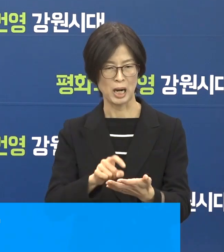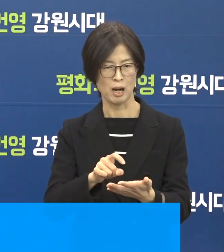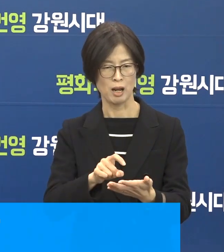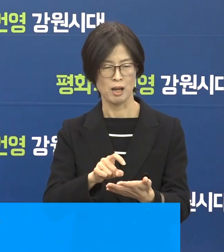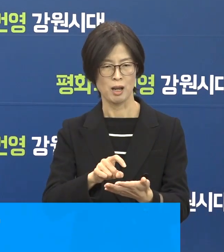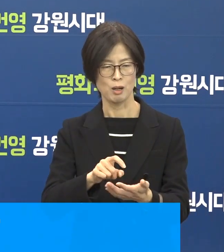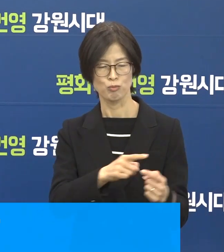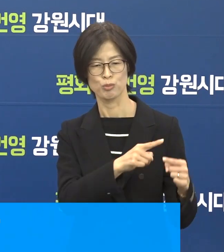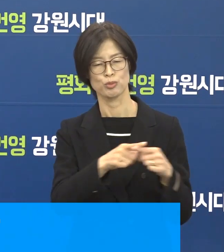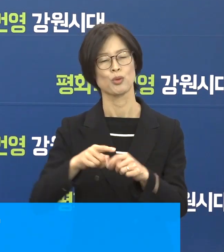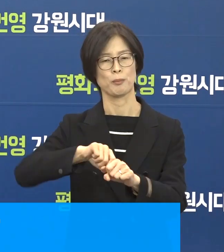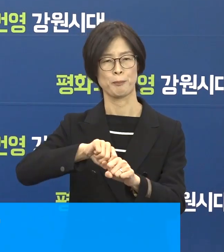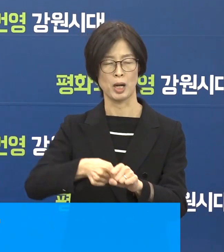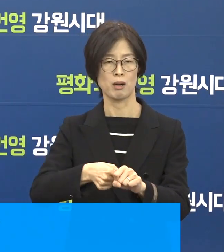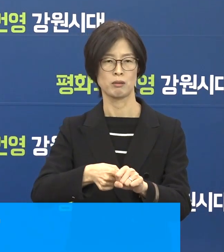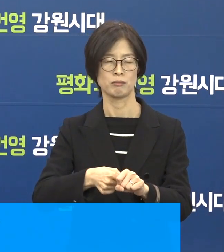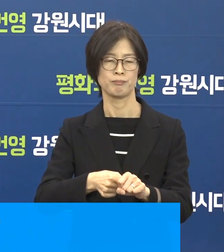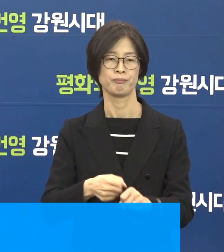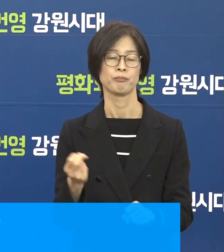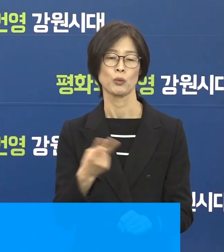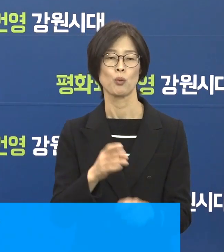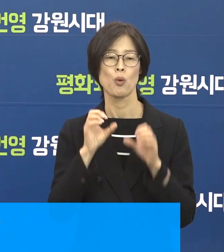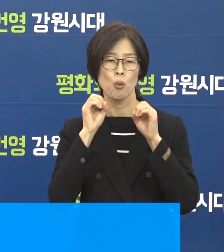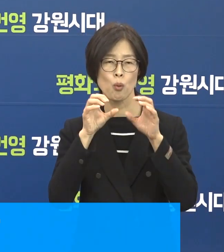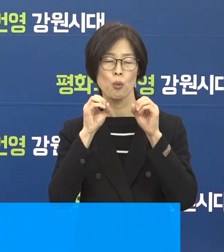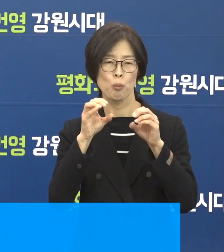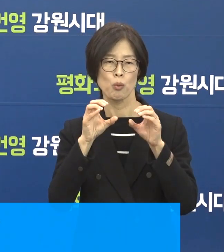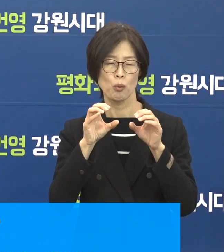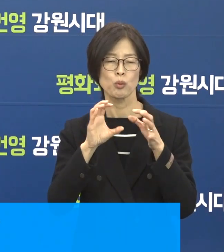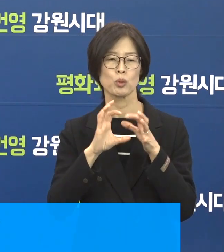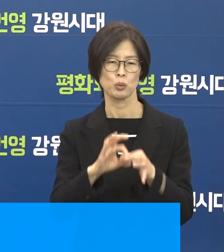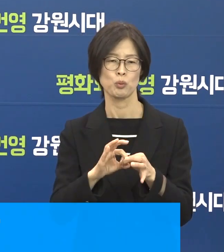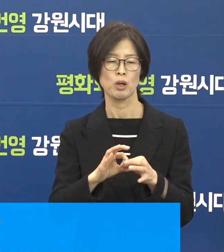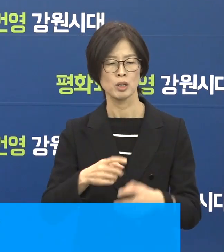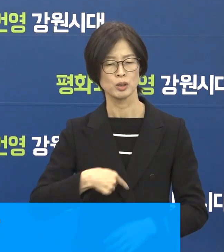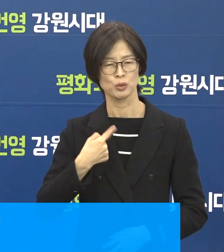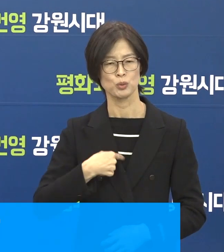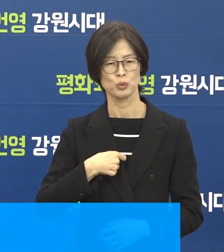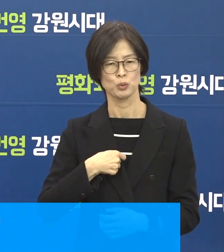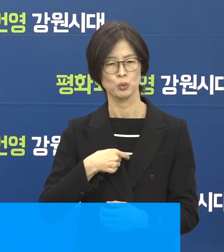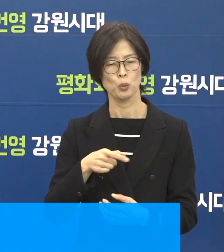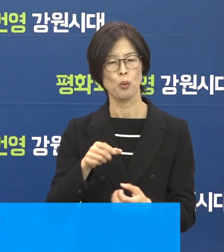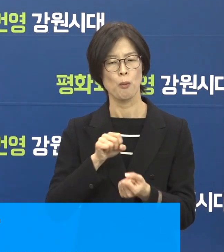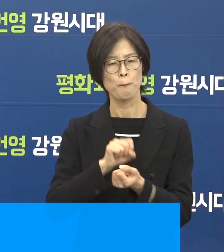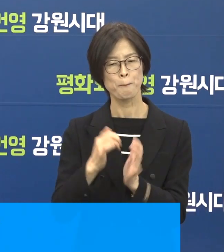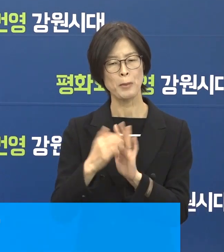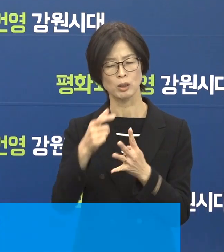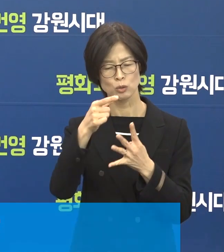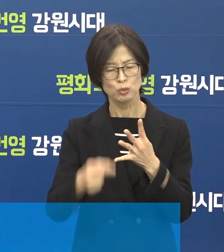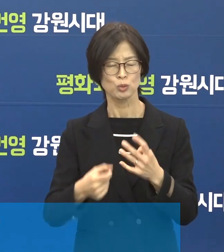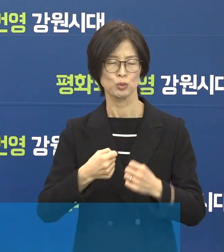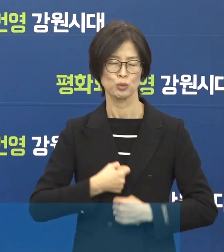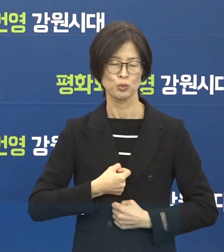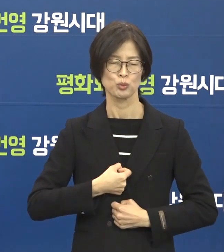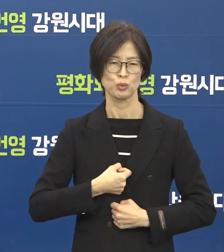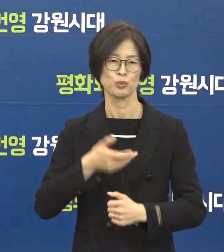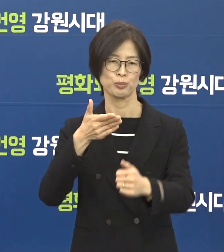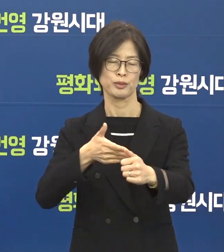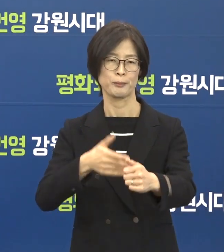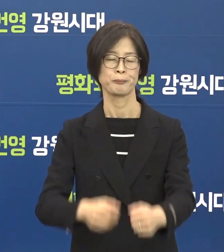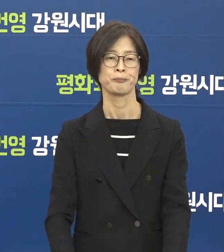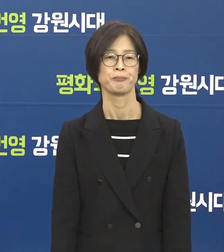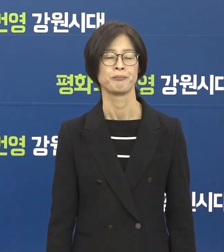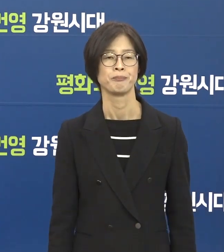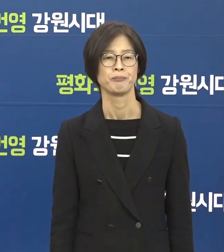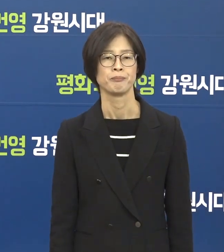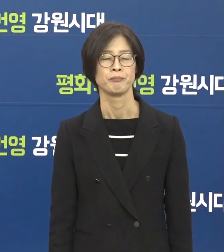처분 조치할 예정이며 홍보 및 안내를 통해 자발적 방역수칙 준수를 유도할 계획입니다.